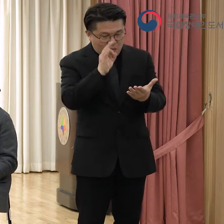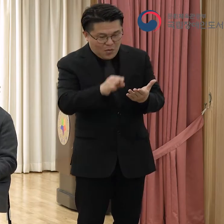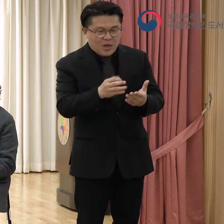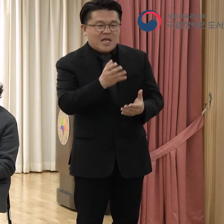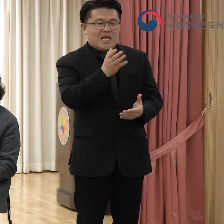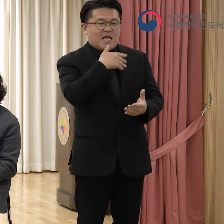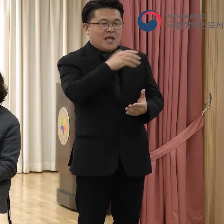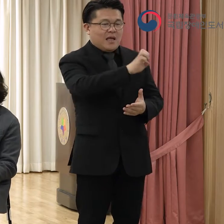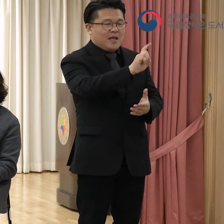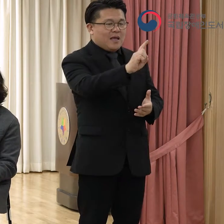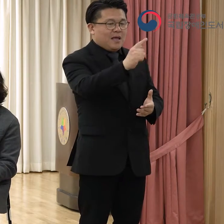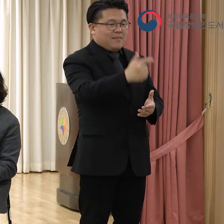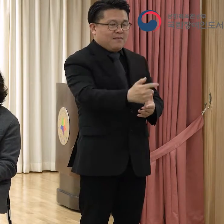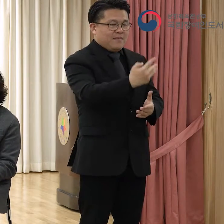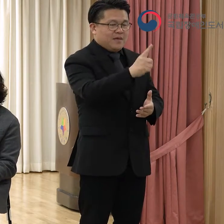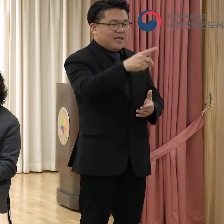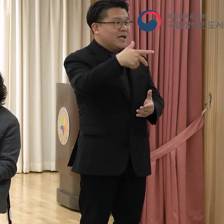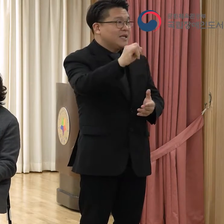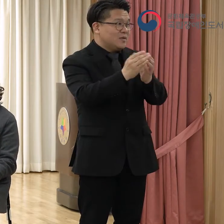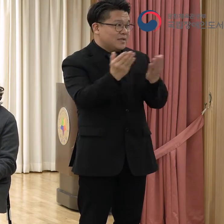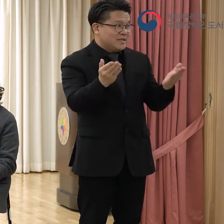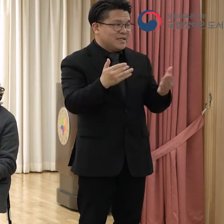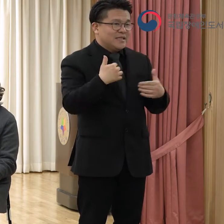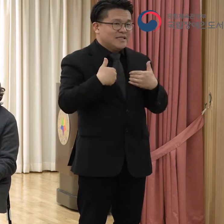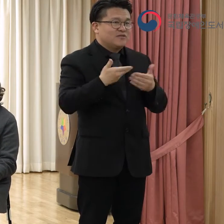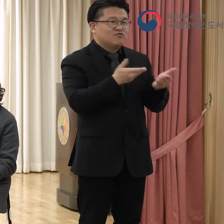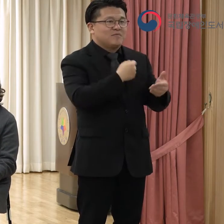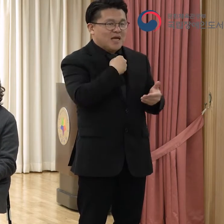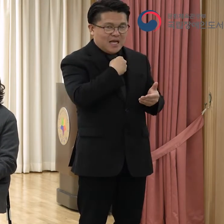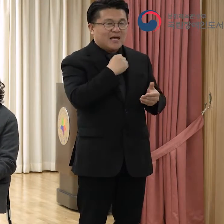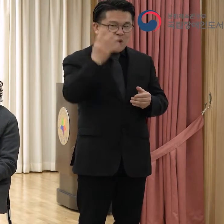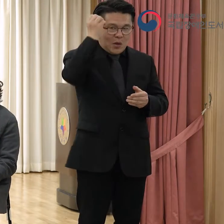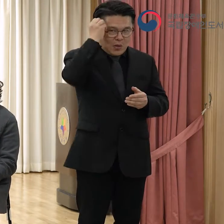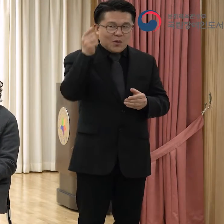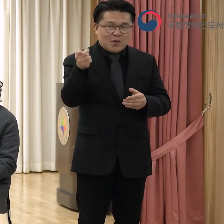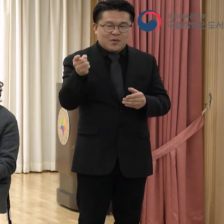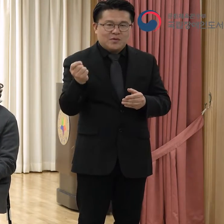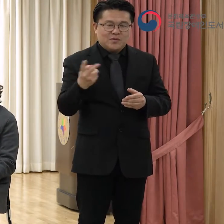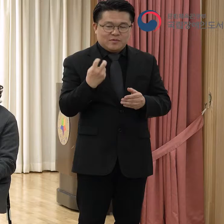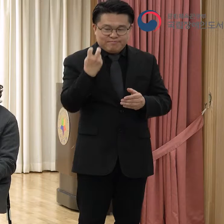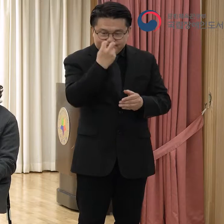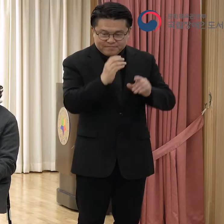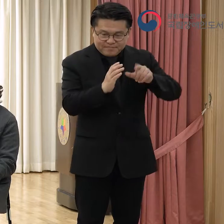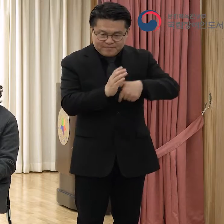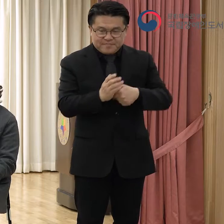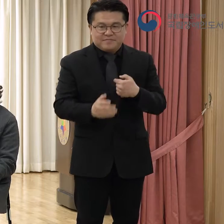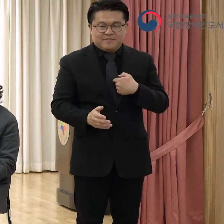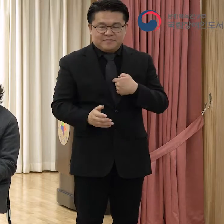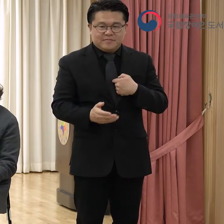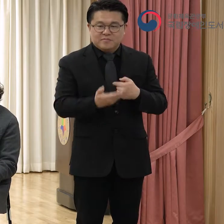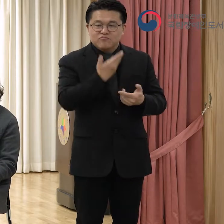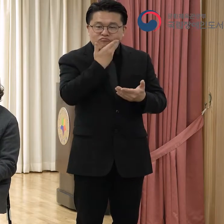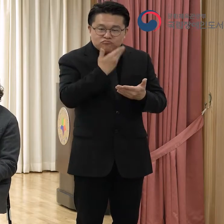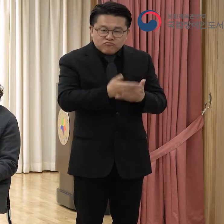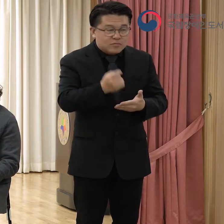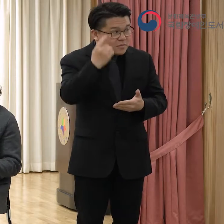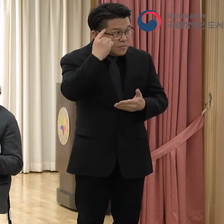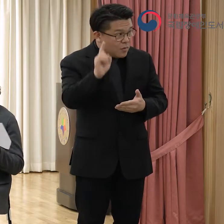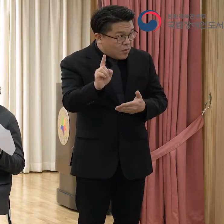소설의 재미를 좀 느껴봤으면 좋겠다라고 생각해서 이게 좀 기억에 많이 남았고요. 제가 감수할 때 중요시 여기는